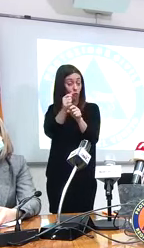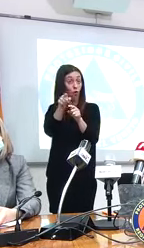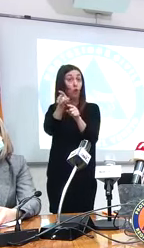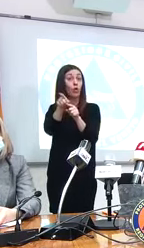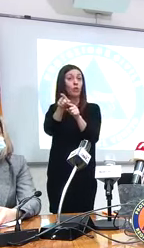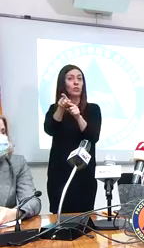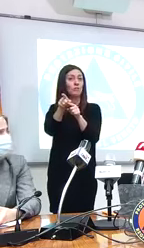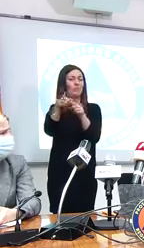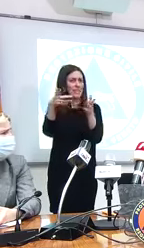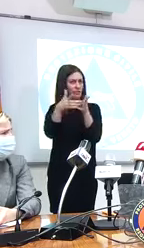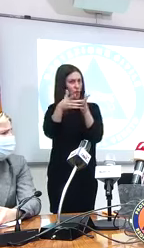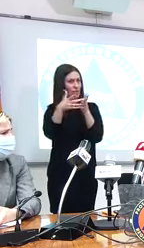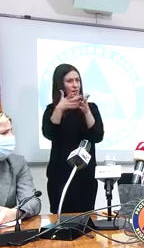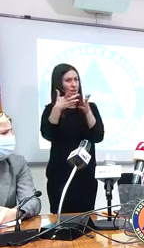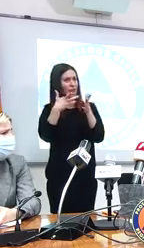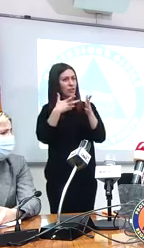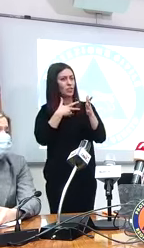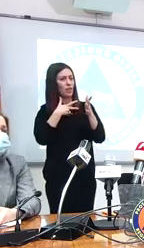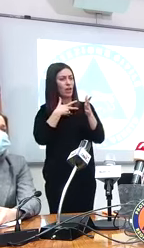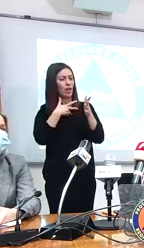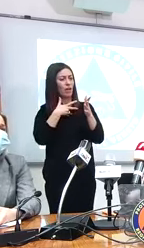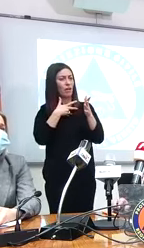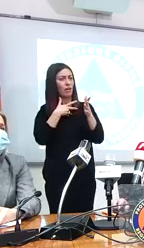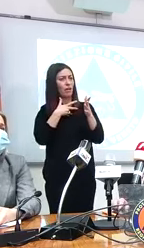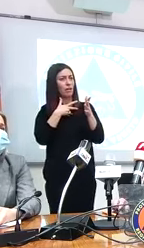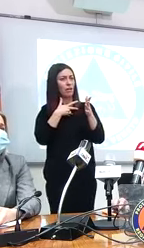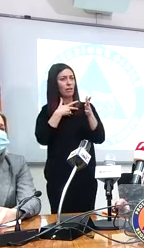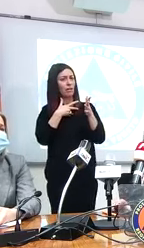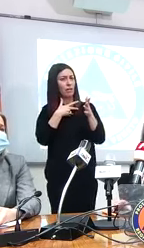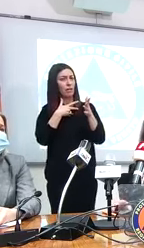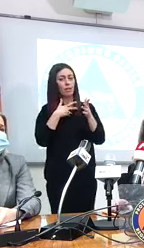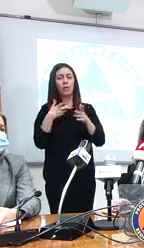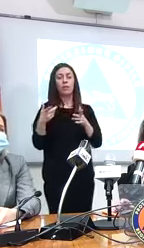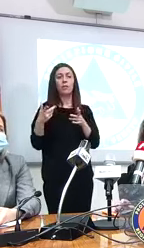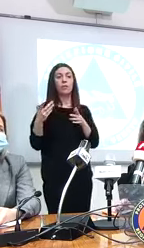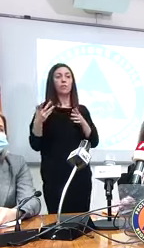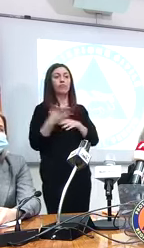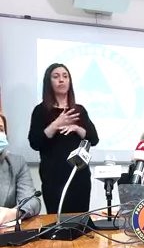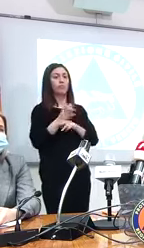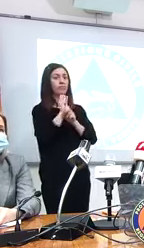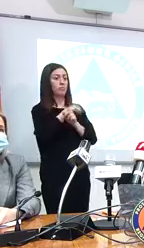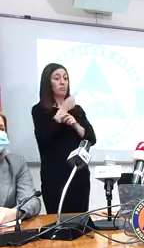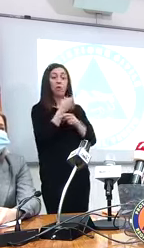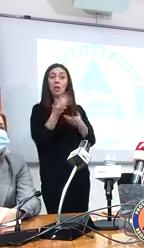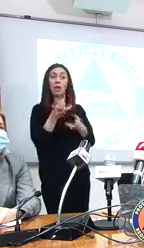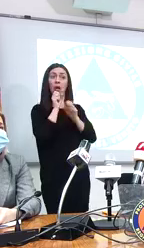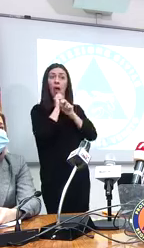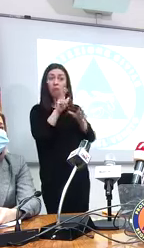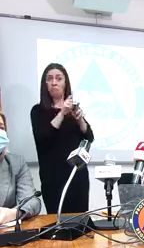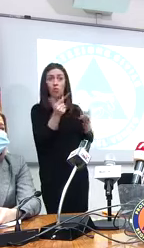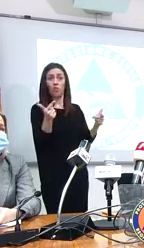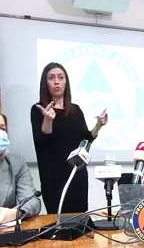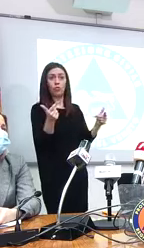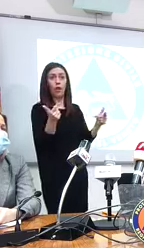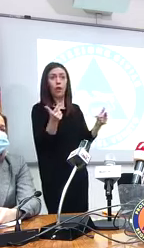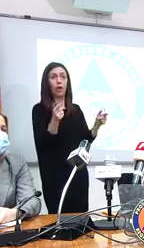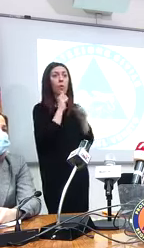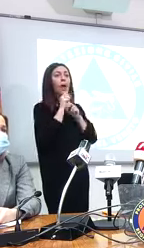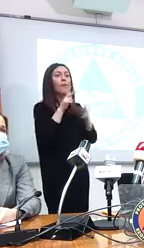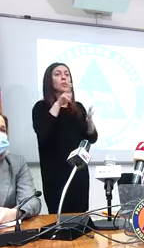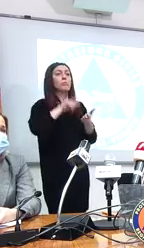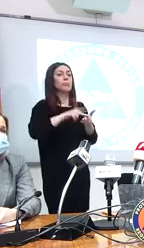di quarantena, non di ulteriori. Non c'è ancora. È un'ipotesi? È